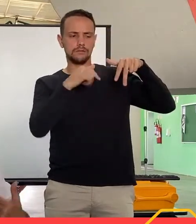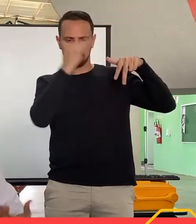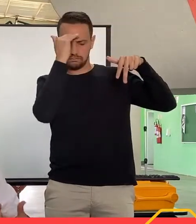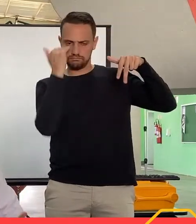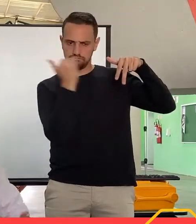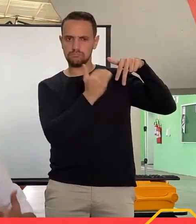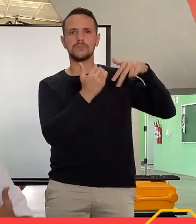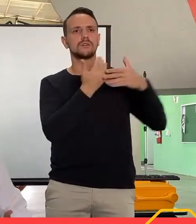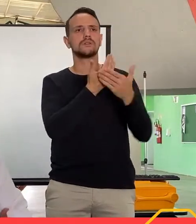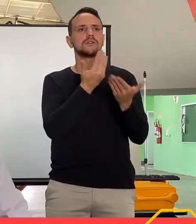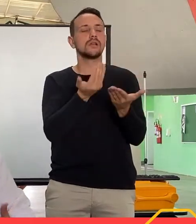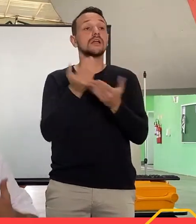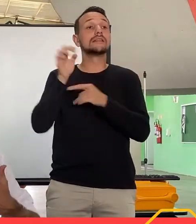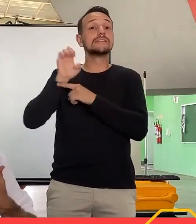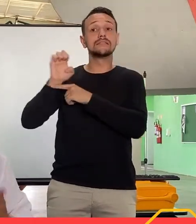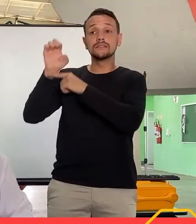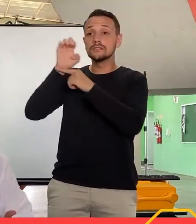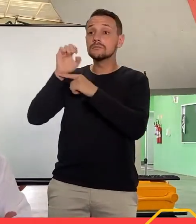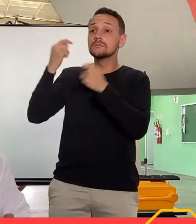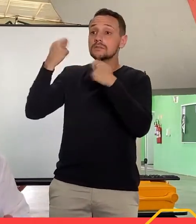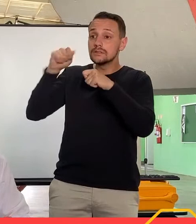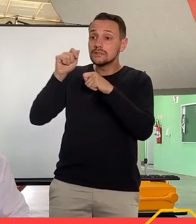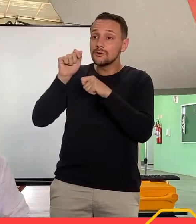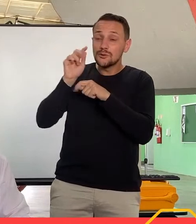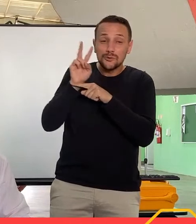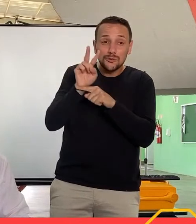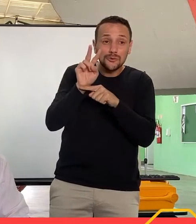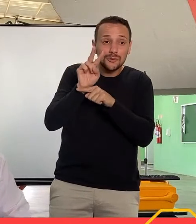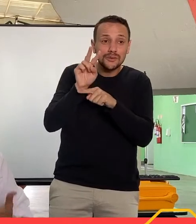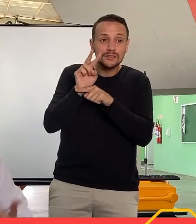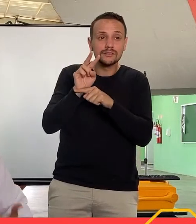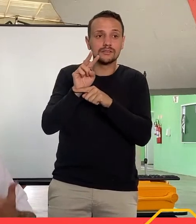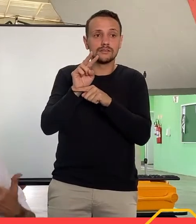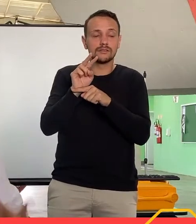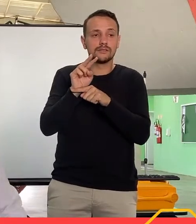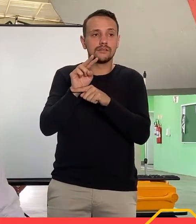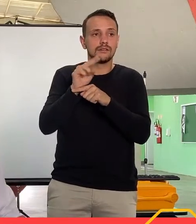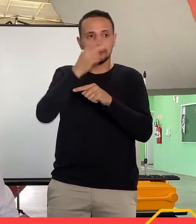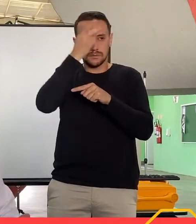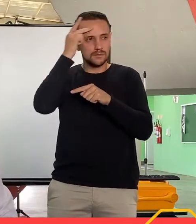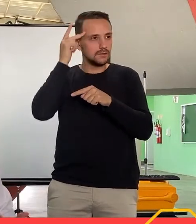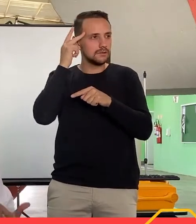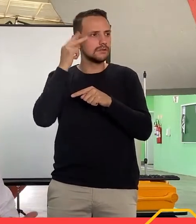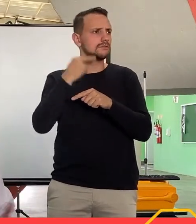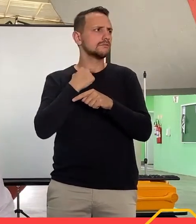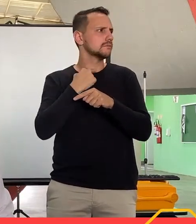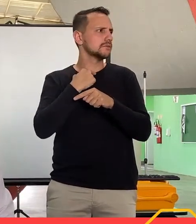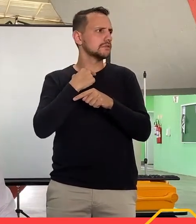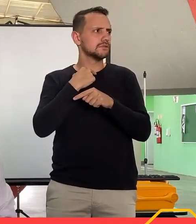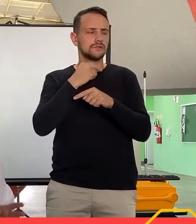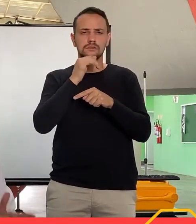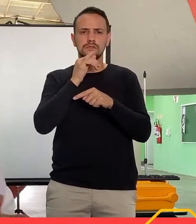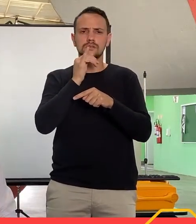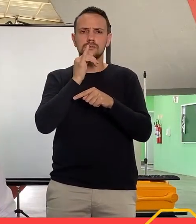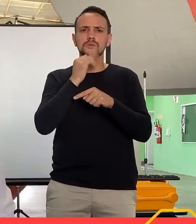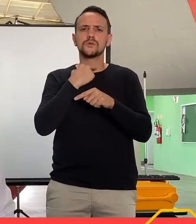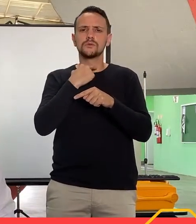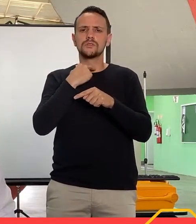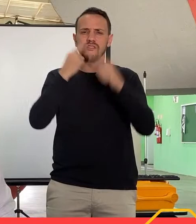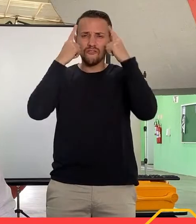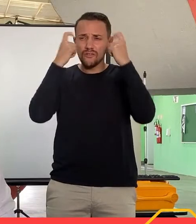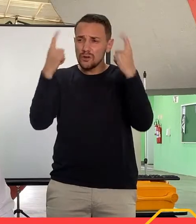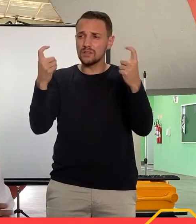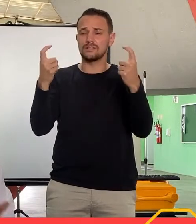respeitadas, e o Estado tem que garantir a integridade física dessas pessoas. As pessoas não podem ser alvo, né, de nenhuma